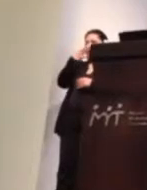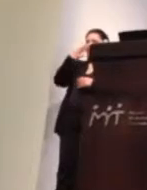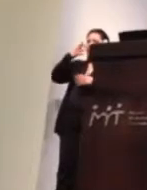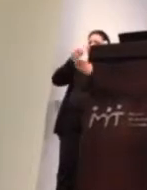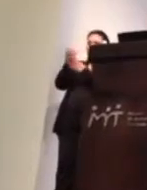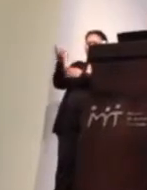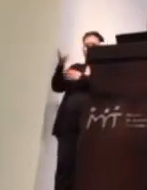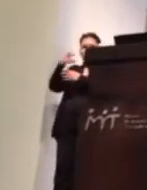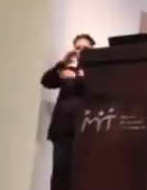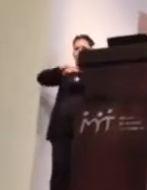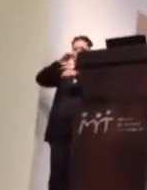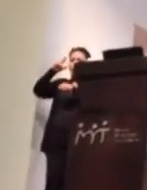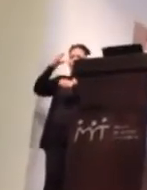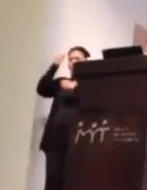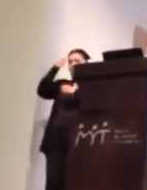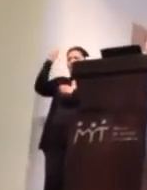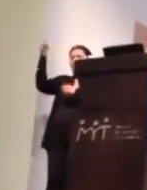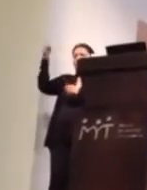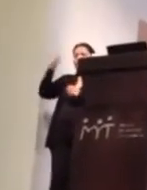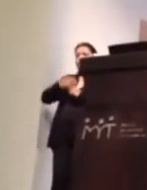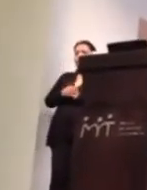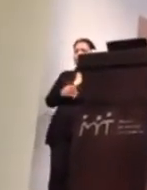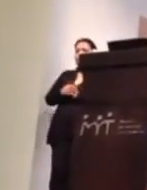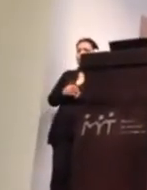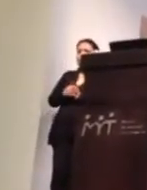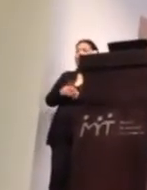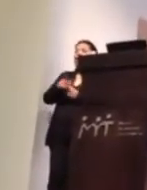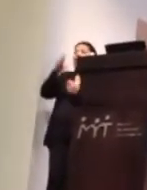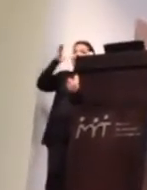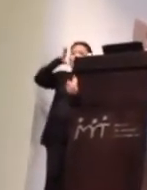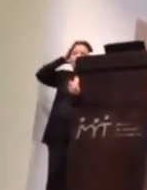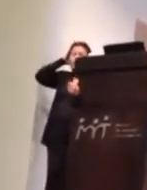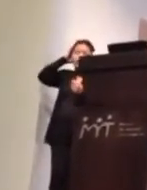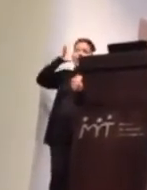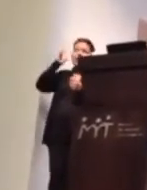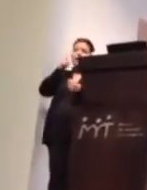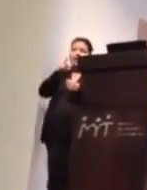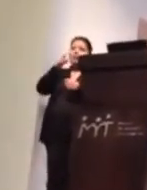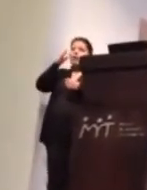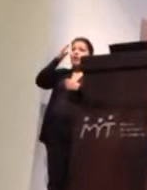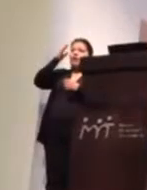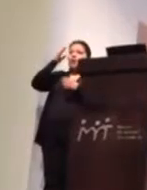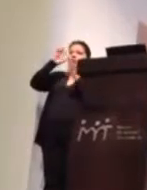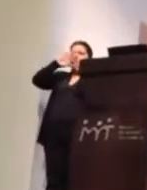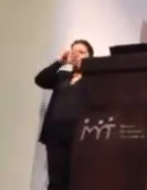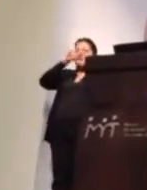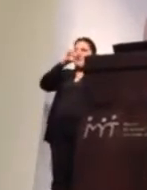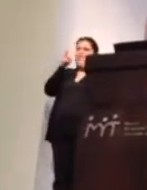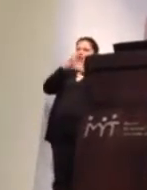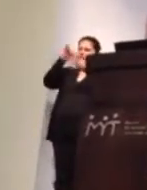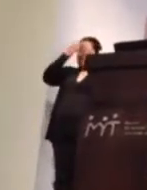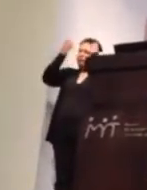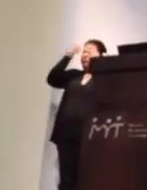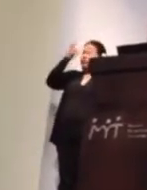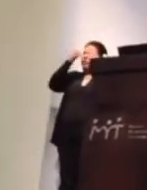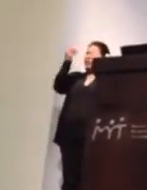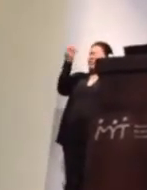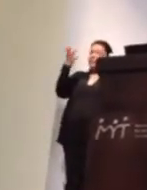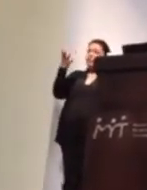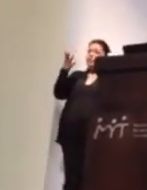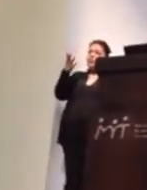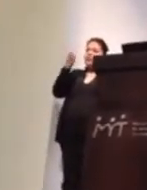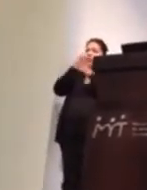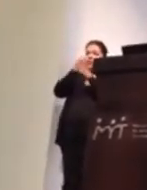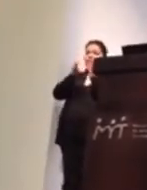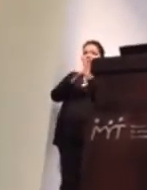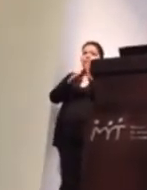tarde. Entonces, aunque el cerebro está comprobado que es una máquina impresionante, que puede hacer